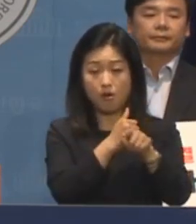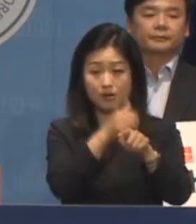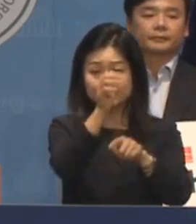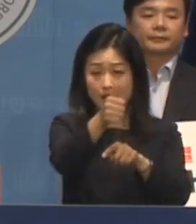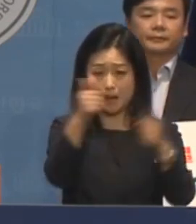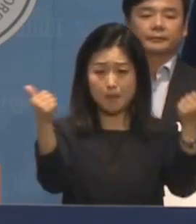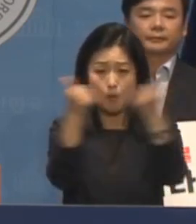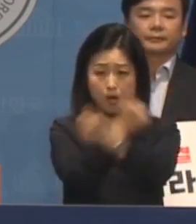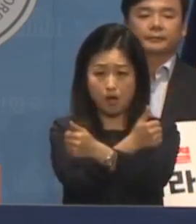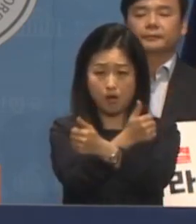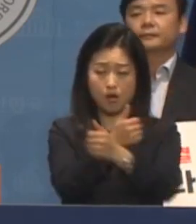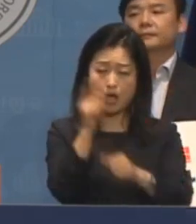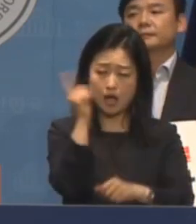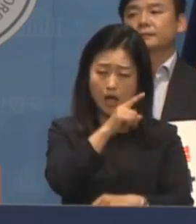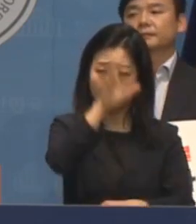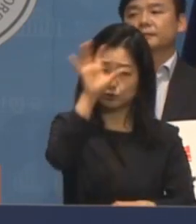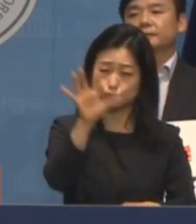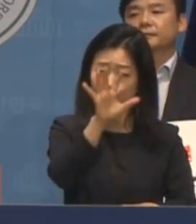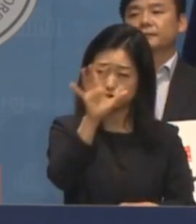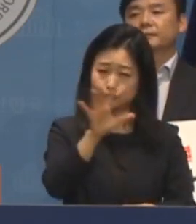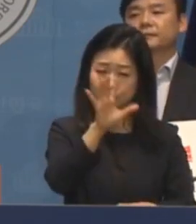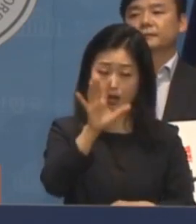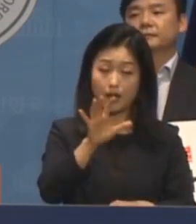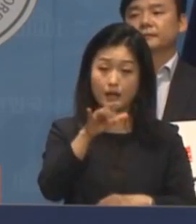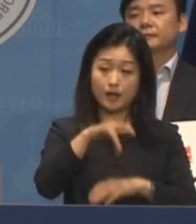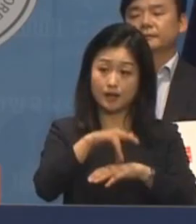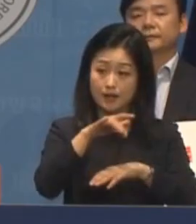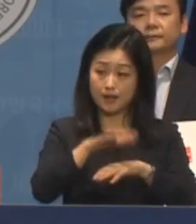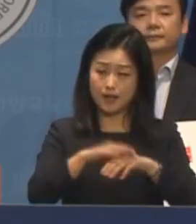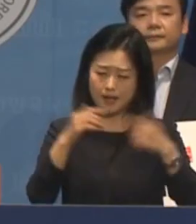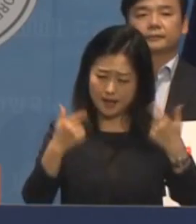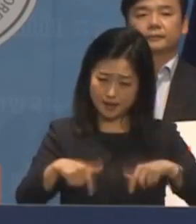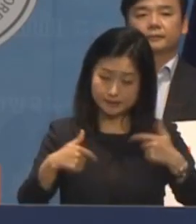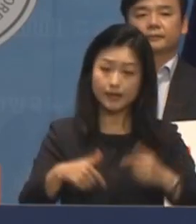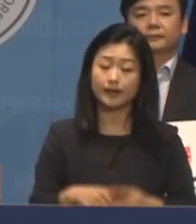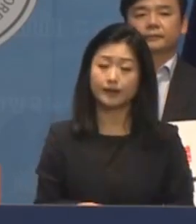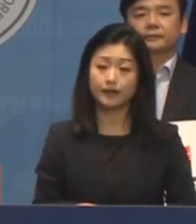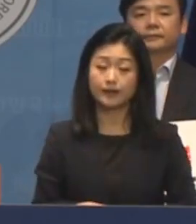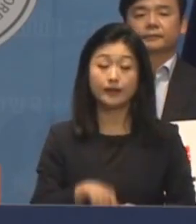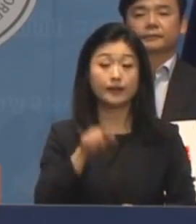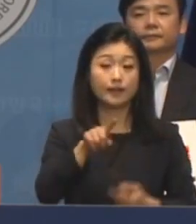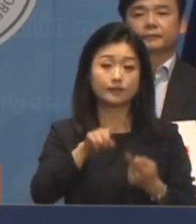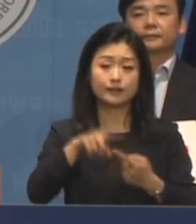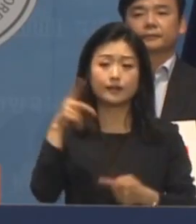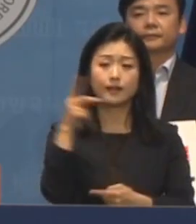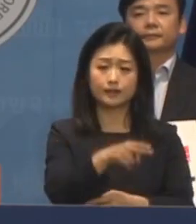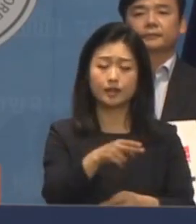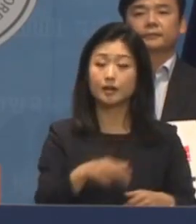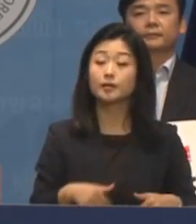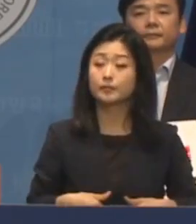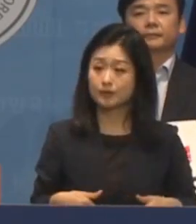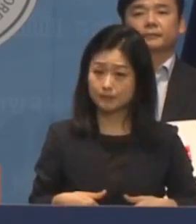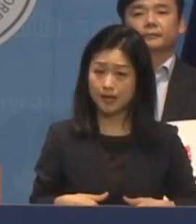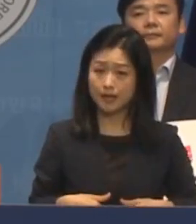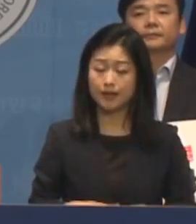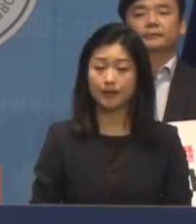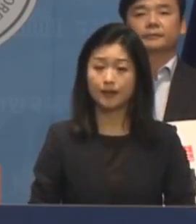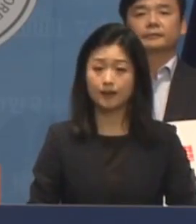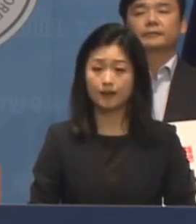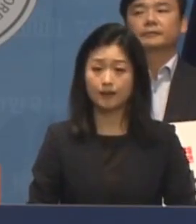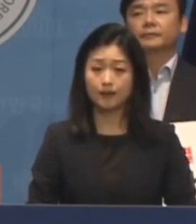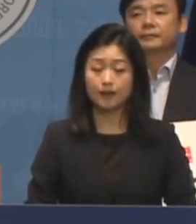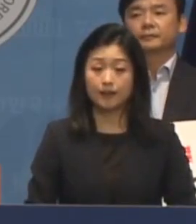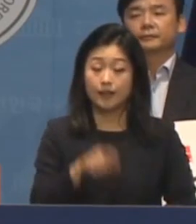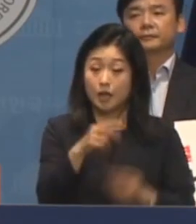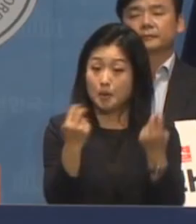하여튼 악순환이 진행되고 있는 상황입니다. 이 악순환을 아마 멈추게 해야 되는 거 아니냐.